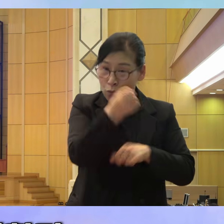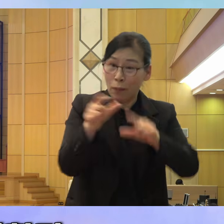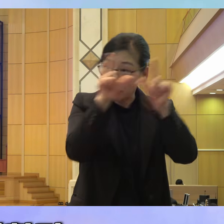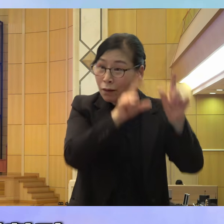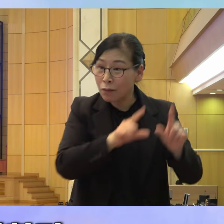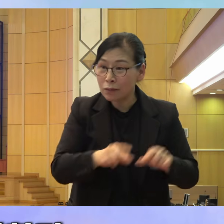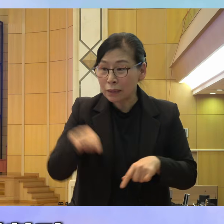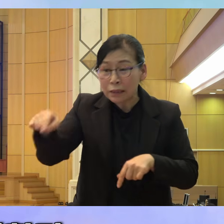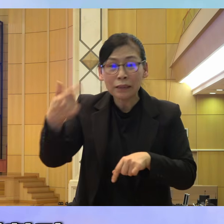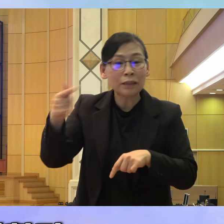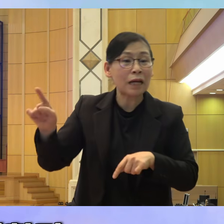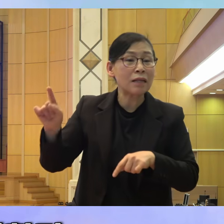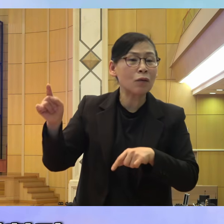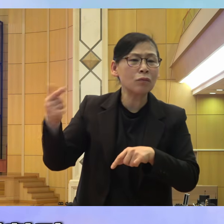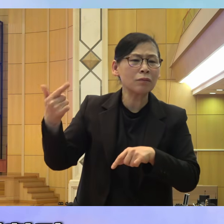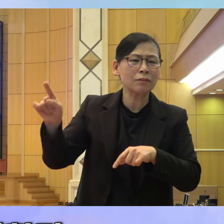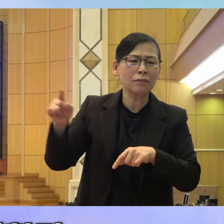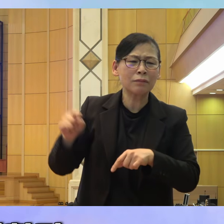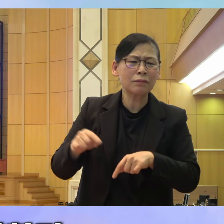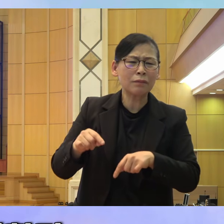받았고, 나사로는